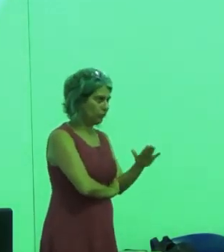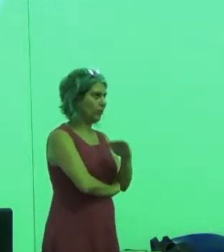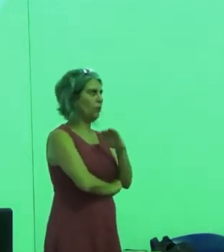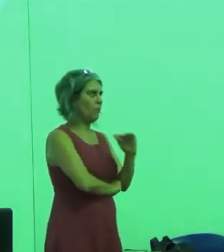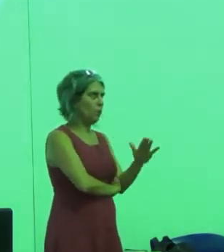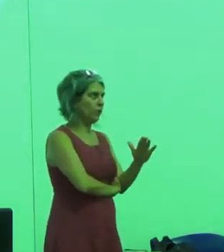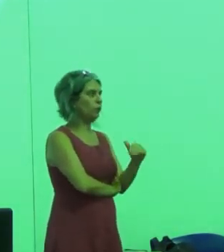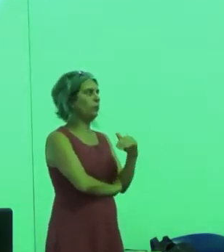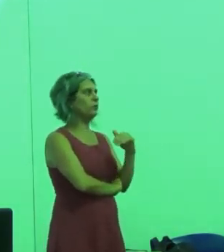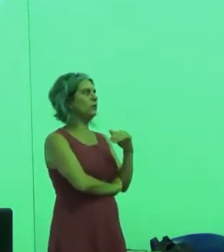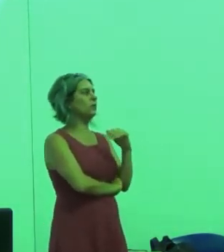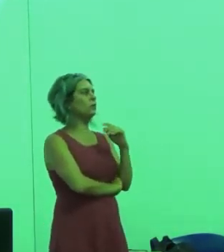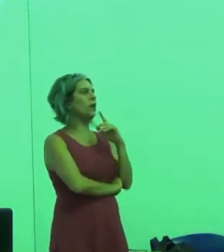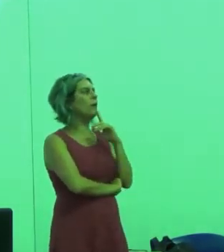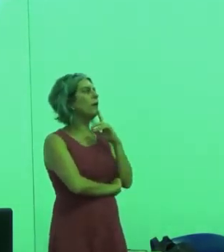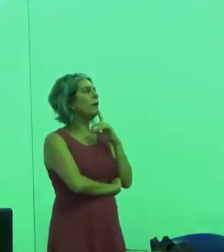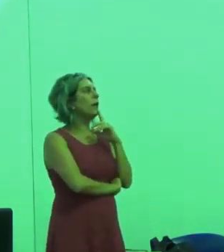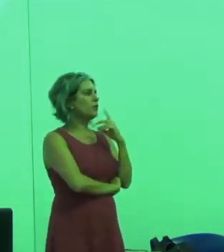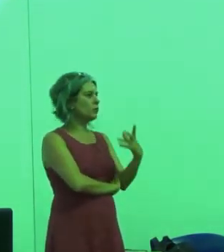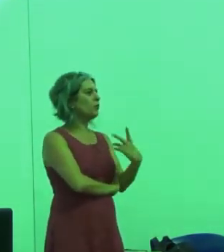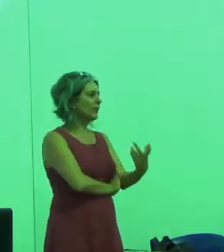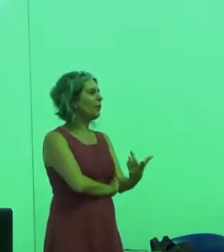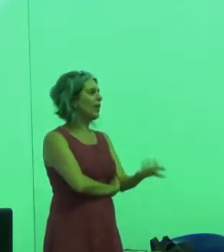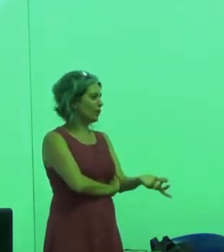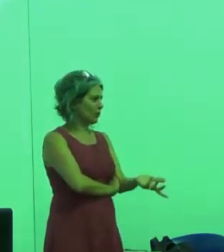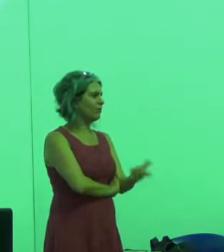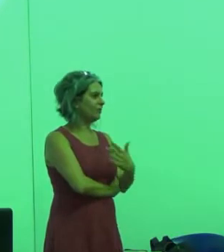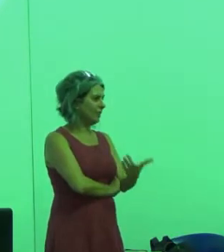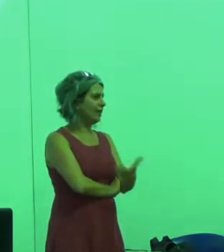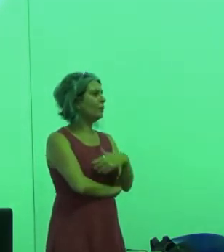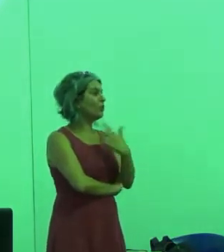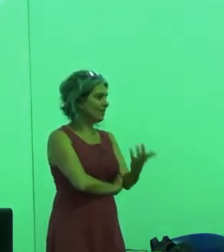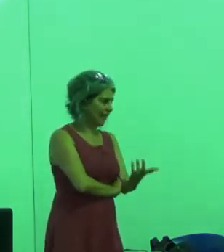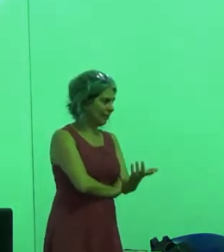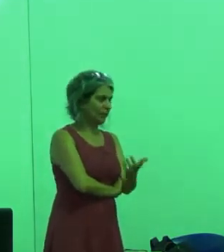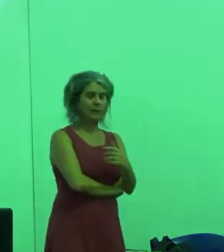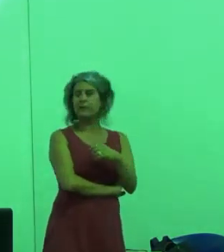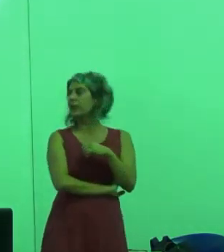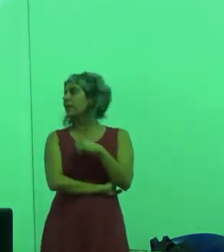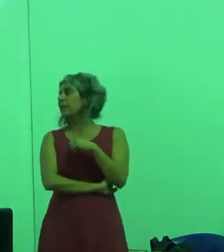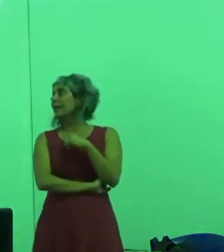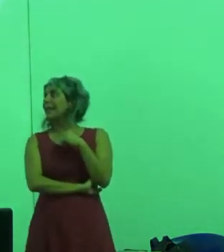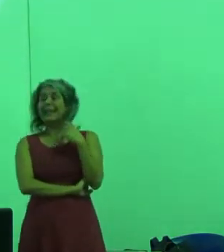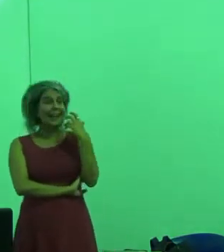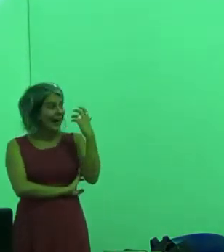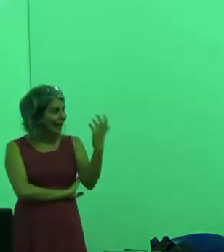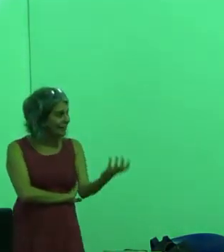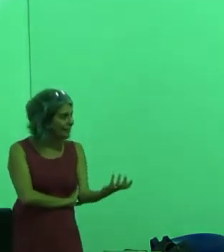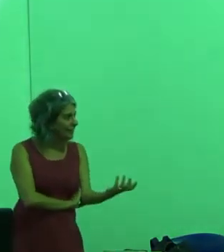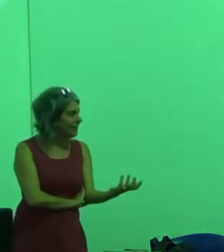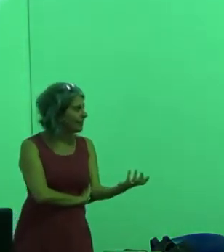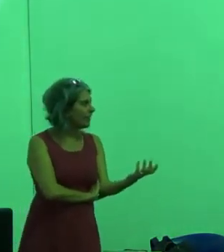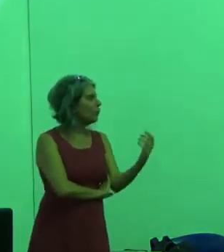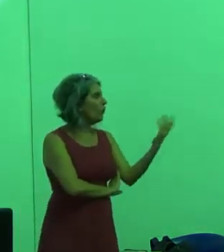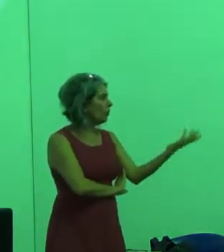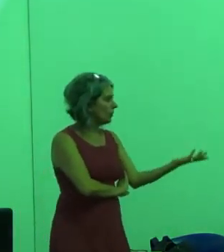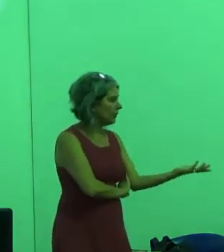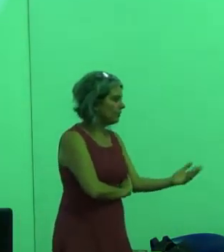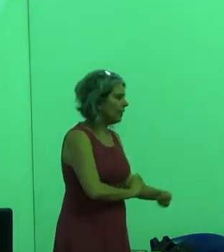acontecendo muito do ponto de vista editorial, mas continua tendo eixo, né, de sempre. A instância em escritor, como eu estava dizendo, está